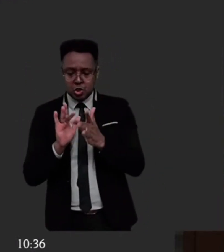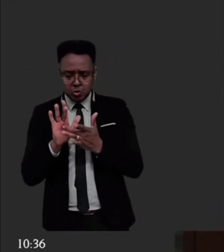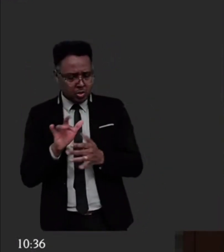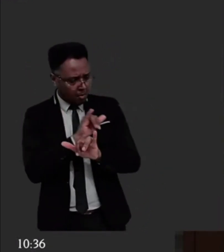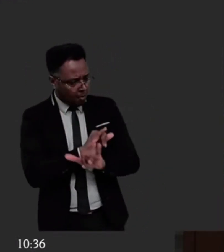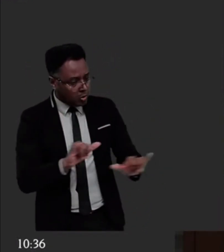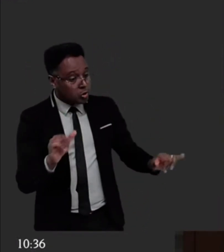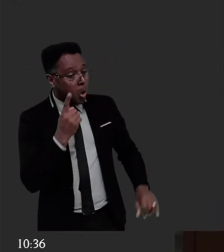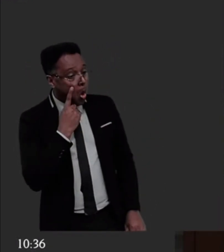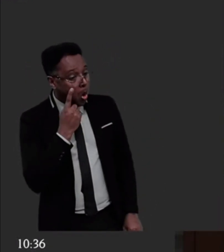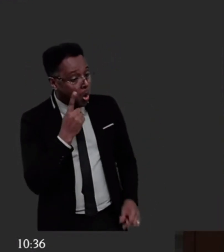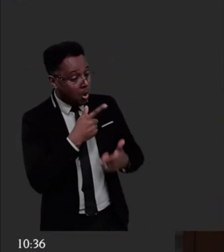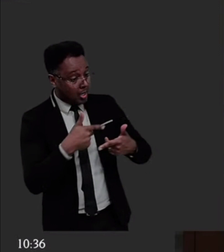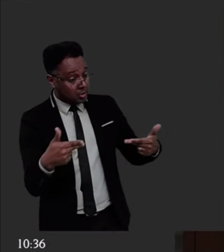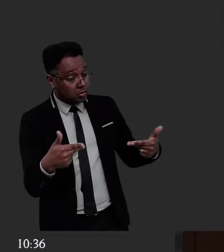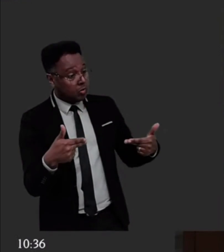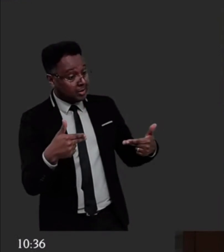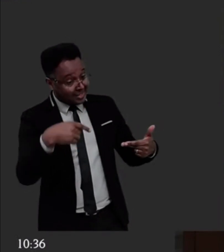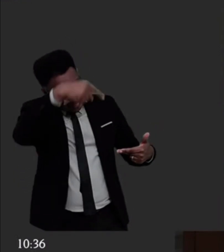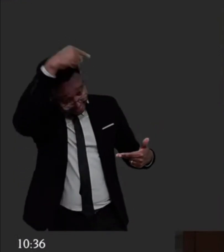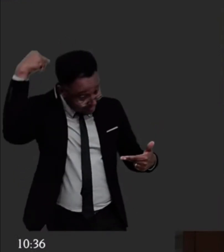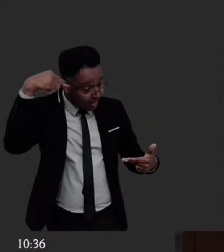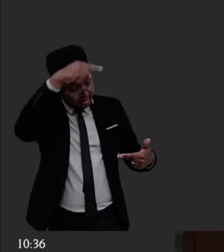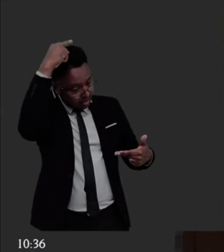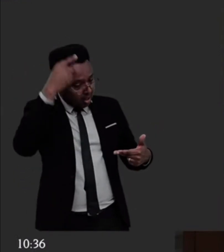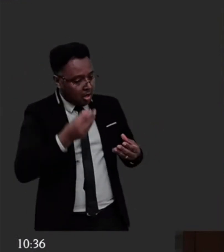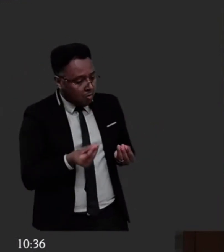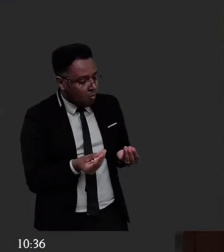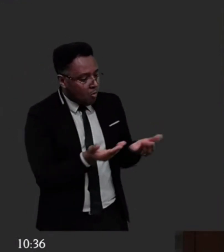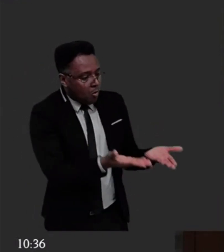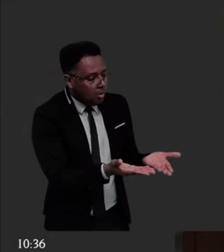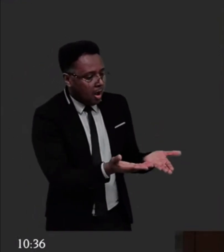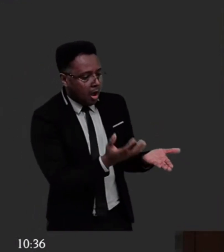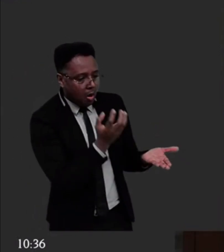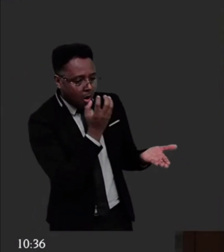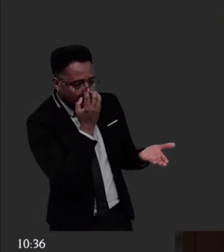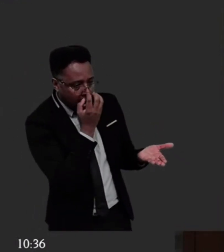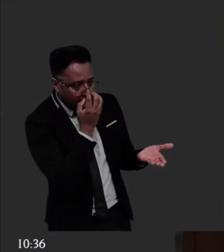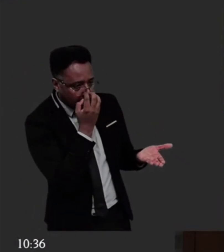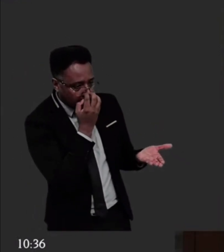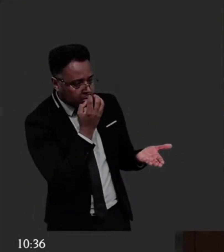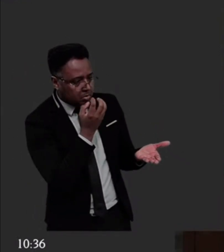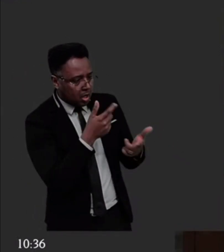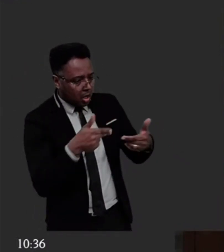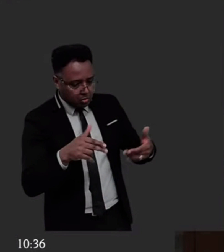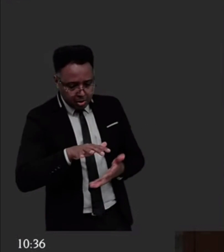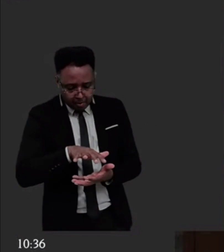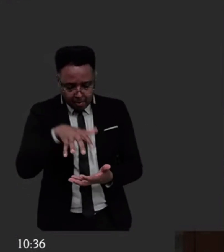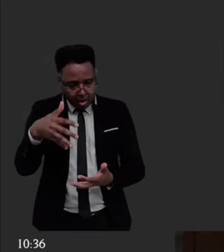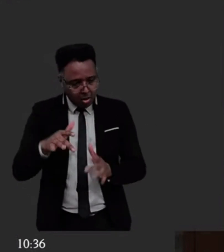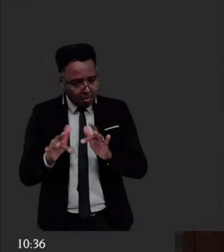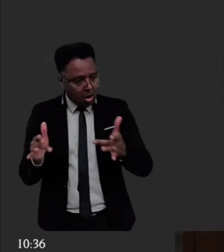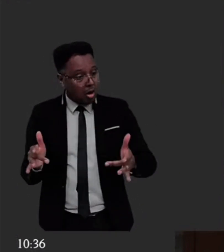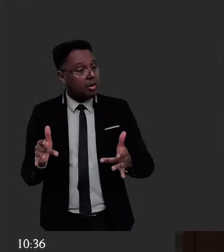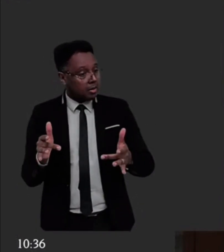aos porcos. O que quis Jesus dizer com isso? Que aquilo que é sagrado, santo, e